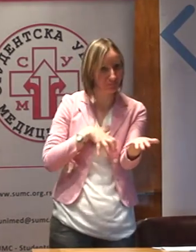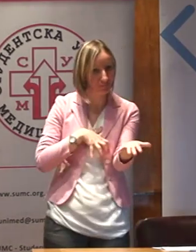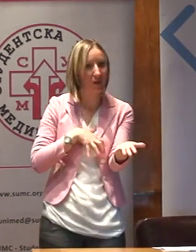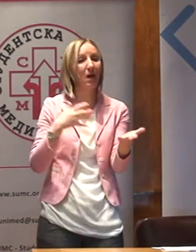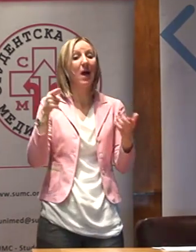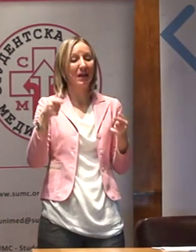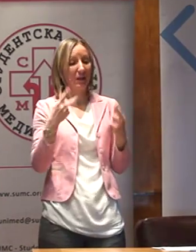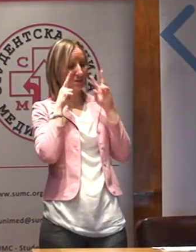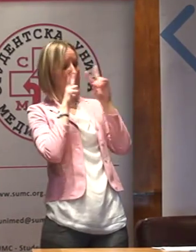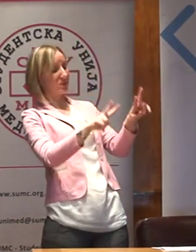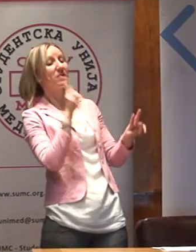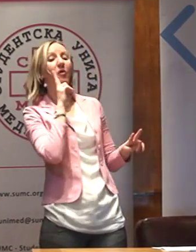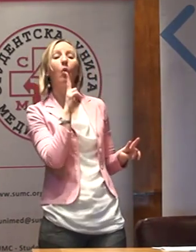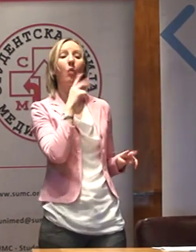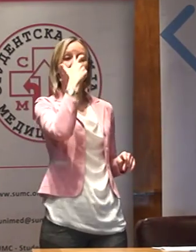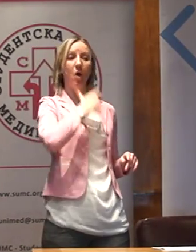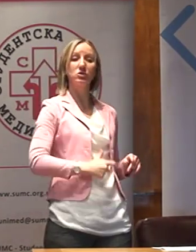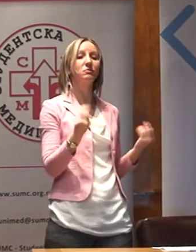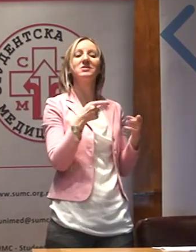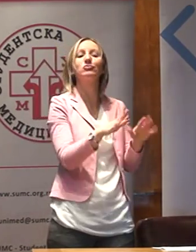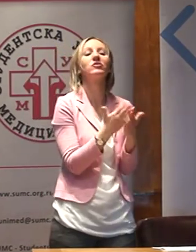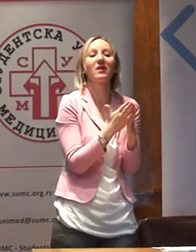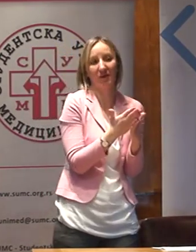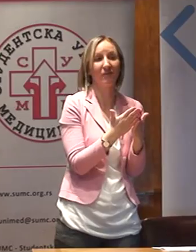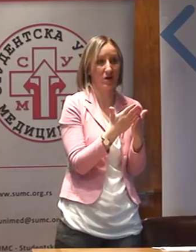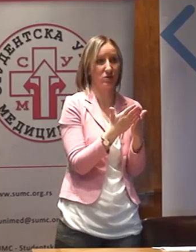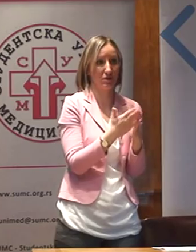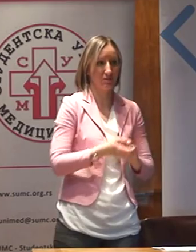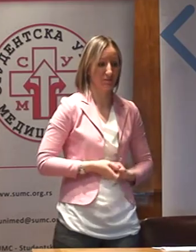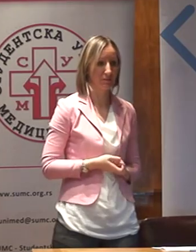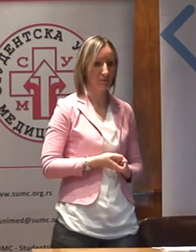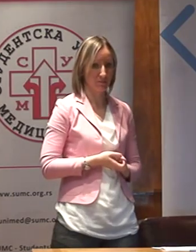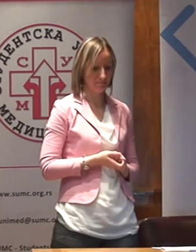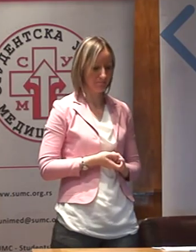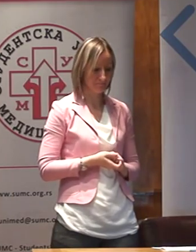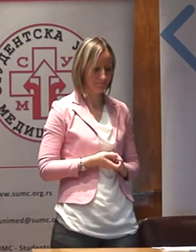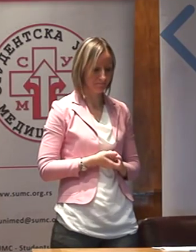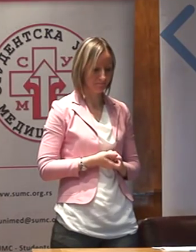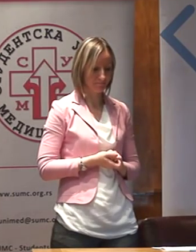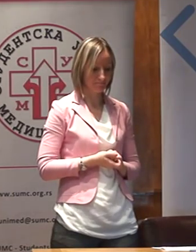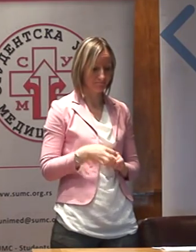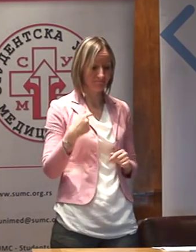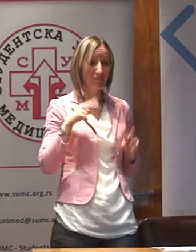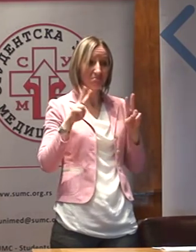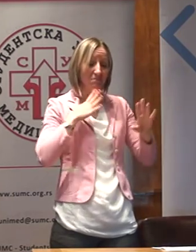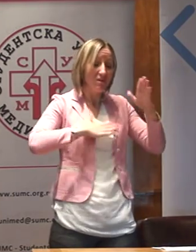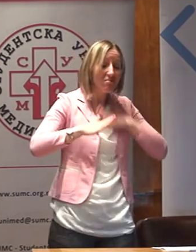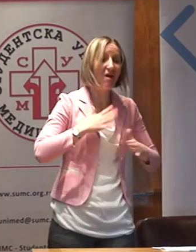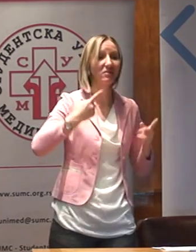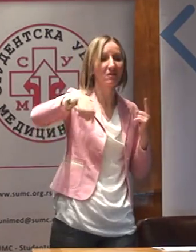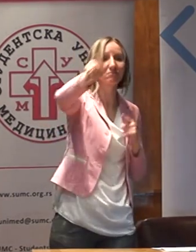ovu knjigu iz perspektive gluve osobe. Zašto je ova knjiga važna iz perspektive gluve osobe?